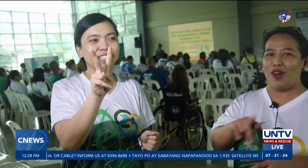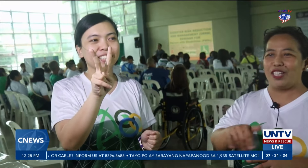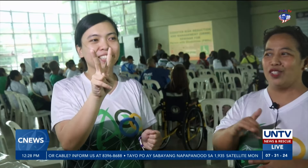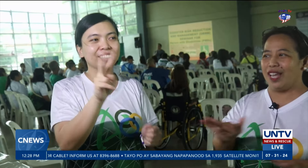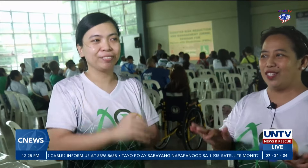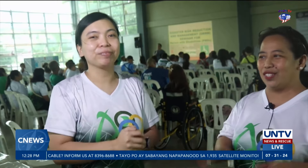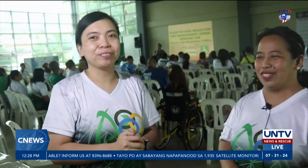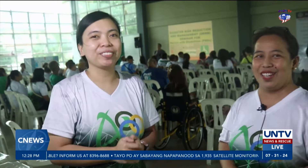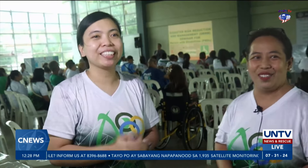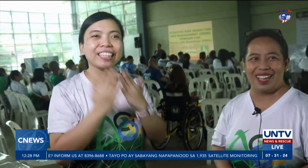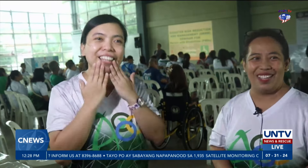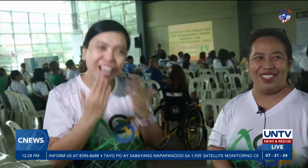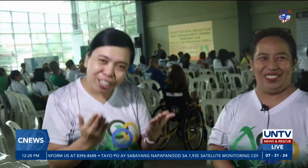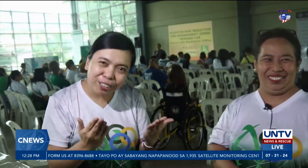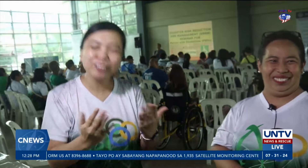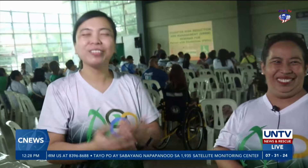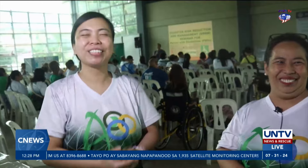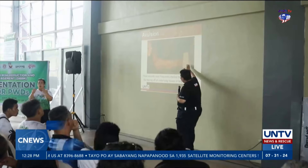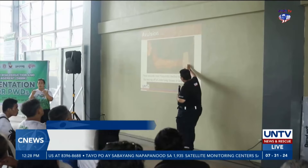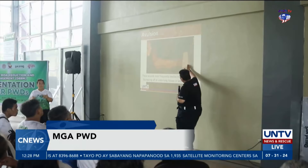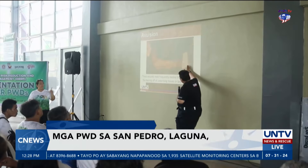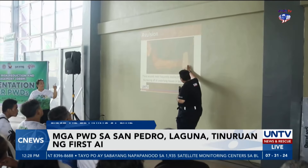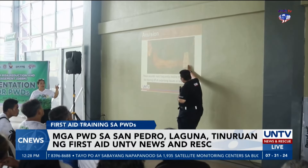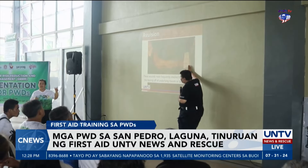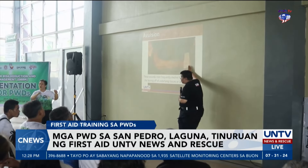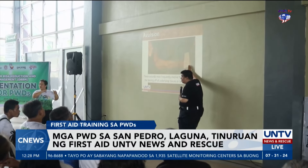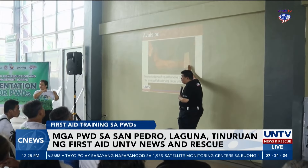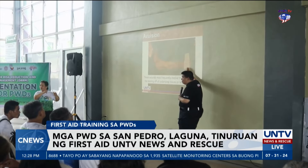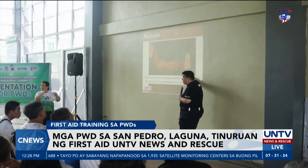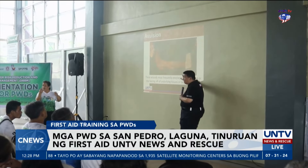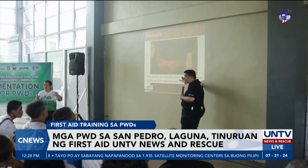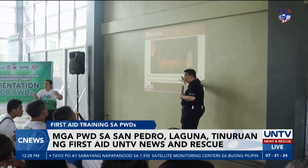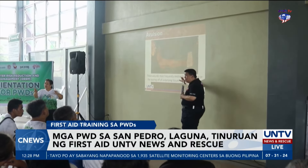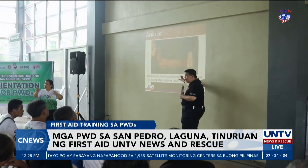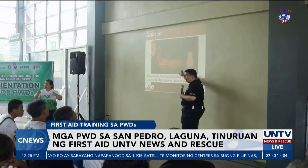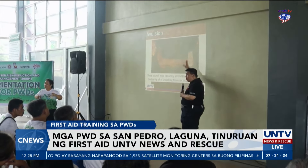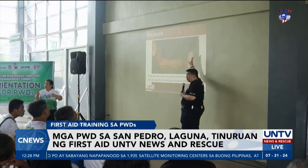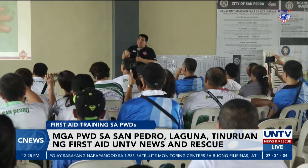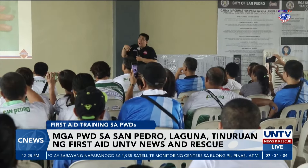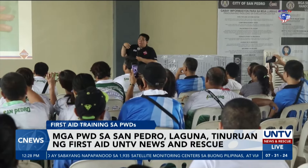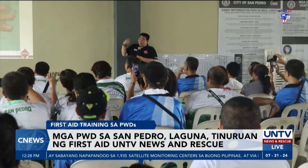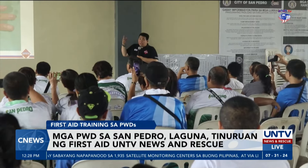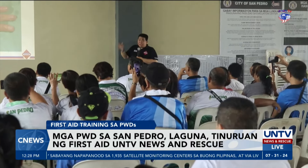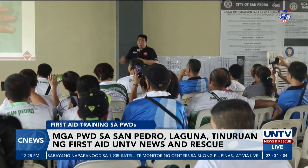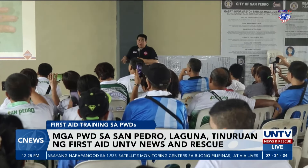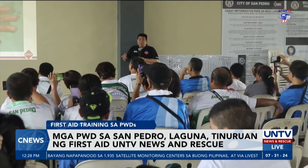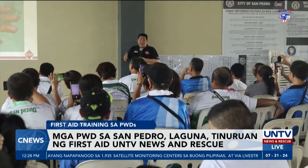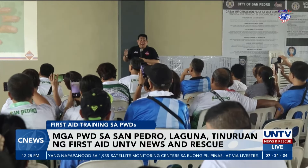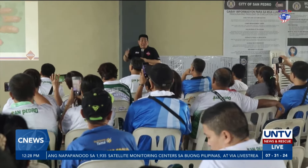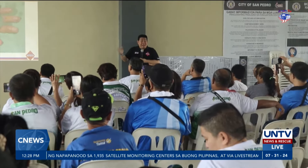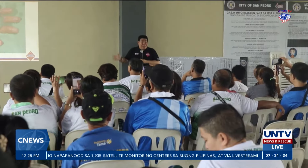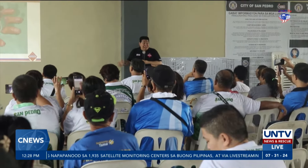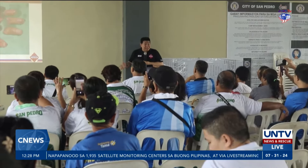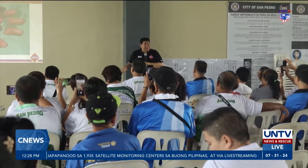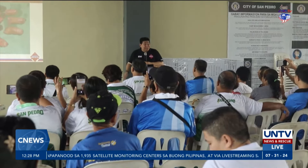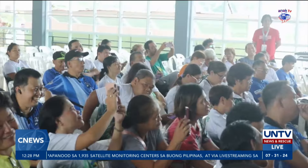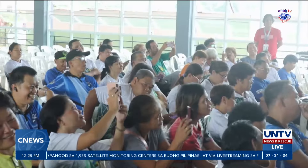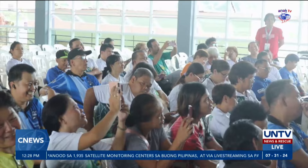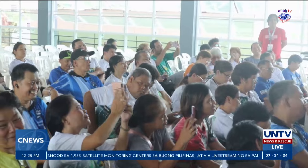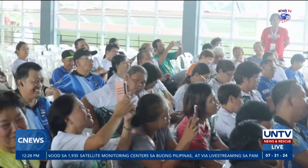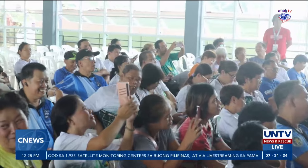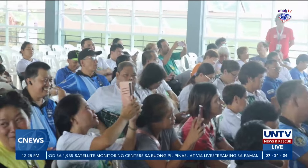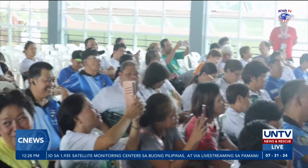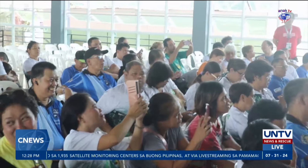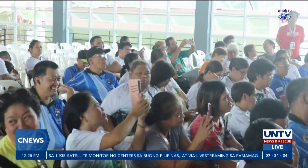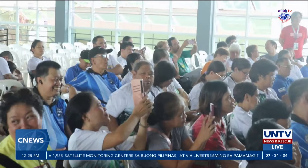Yeah. Congratulations daw sa inyo. Ang UNTV ay patuloy sa mga ganitong adhikain sa pagbibigay at pagtuturo